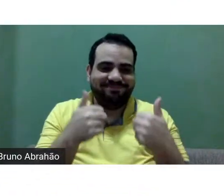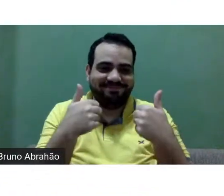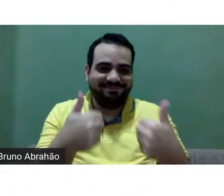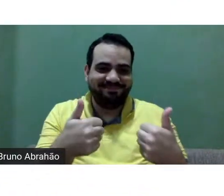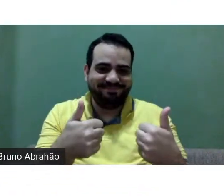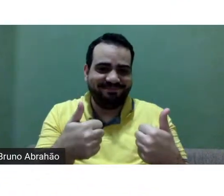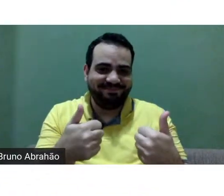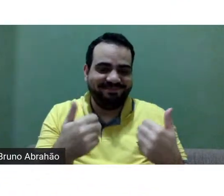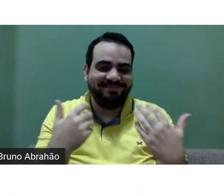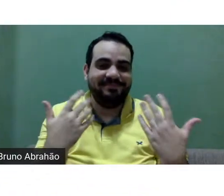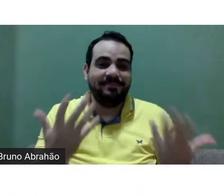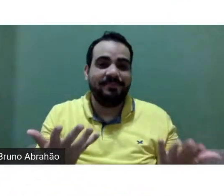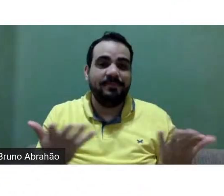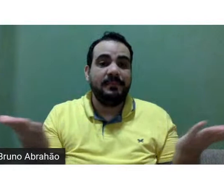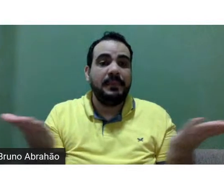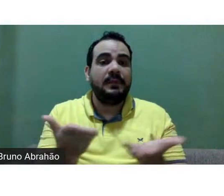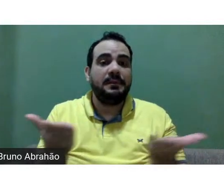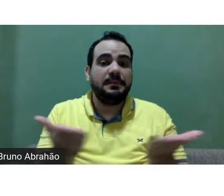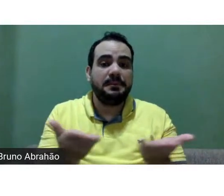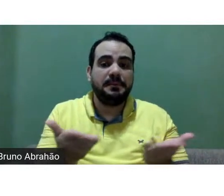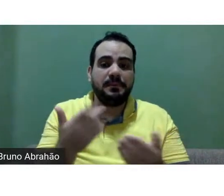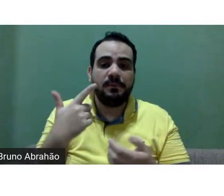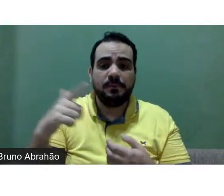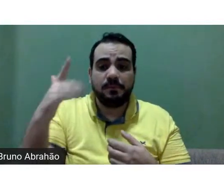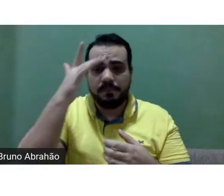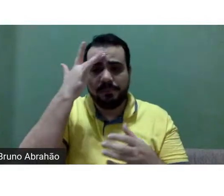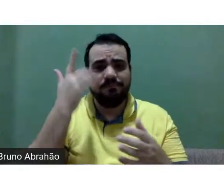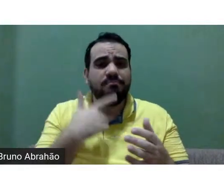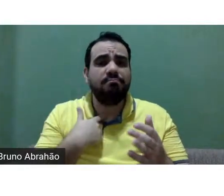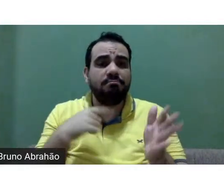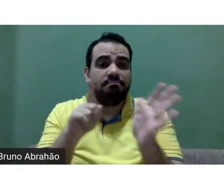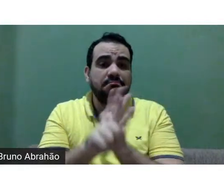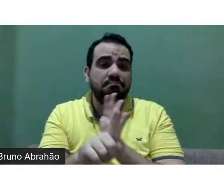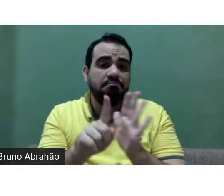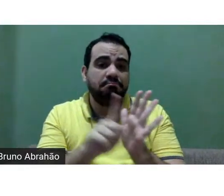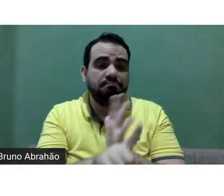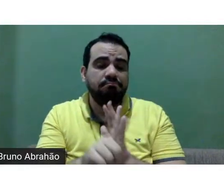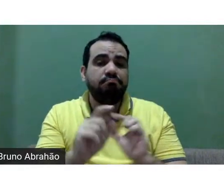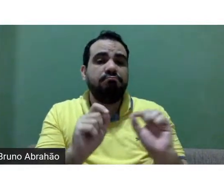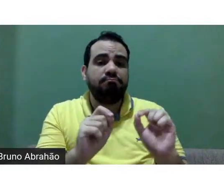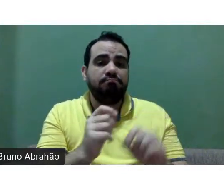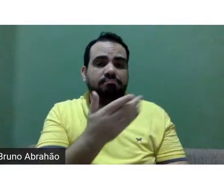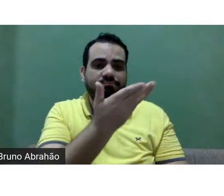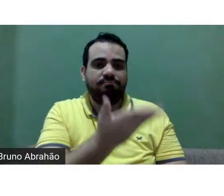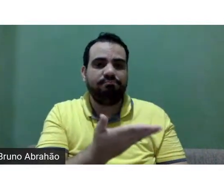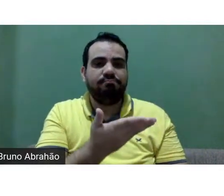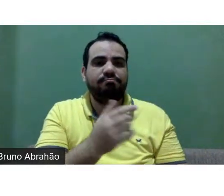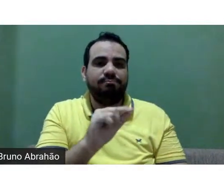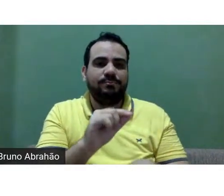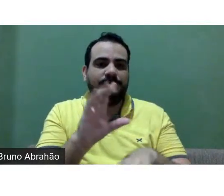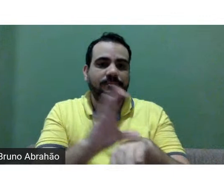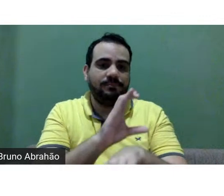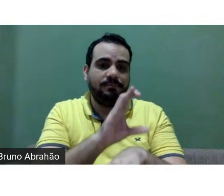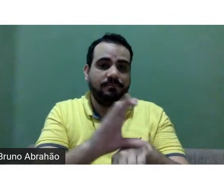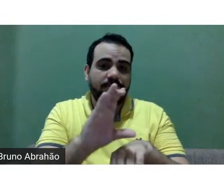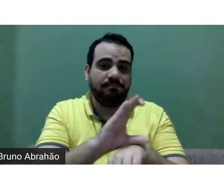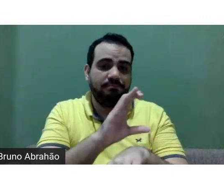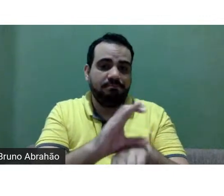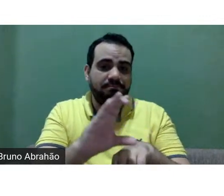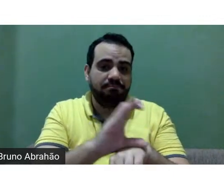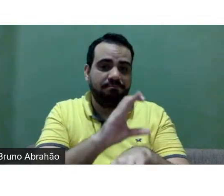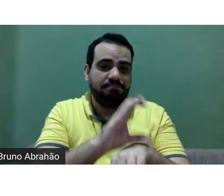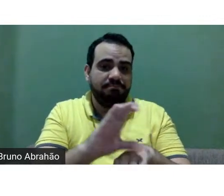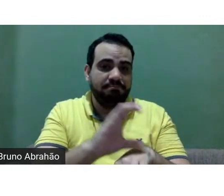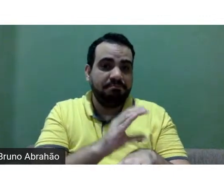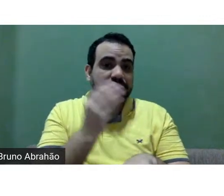Roberta respondeu aí Os questionamentos foi de extrema importância agora eu vou estar abrindo